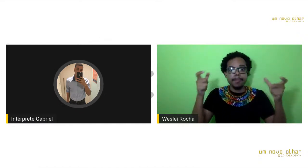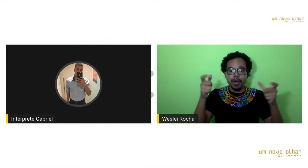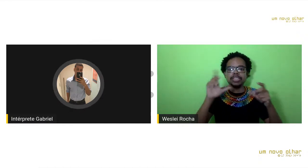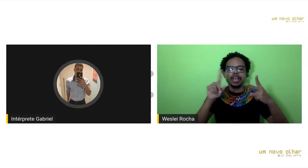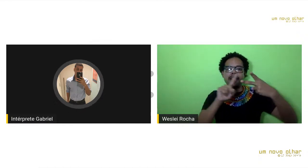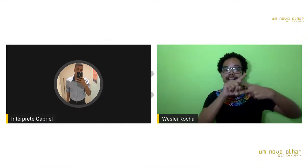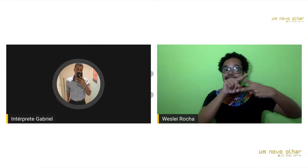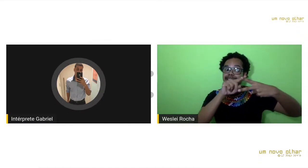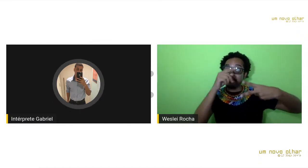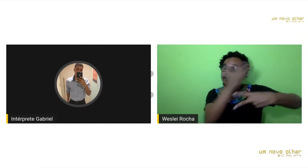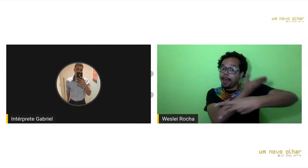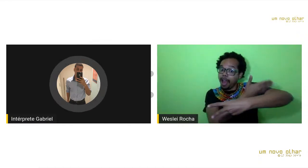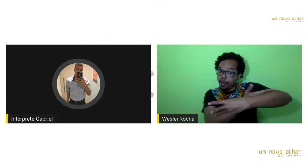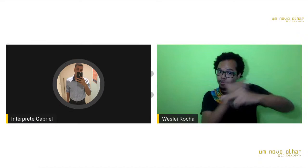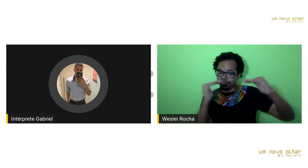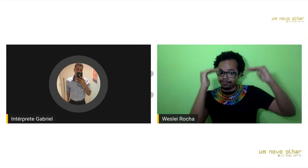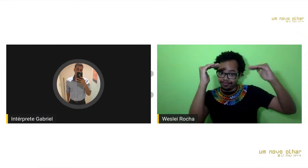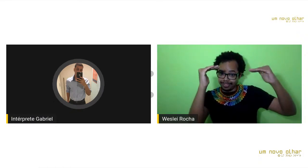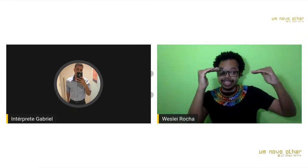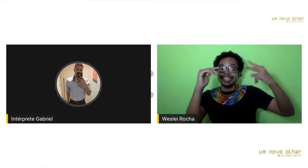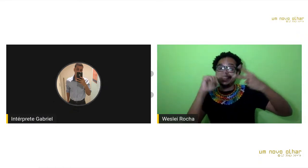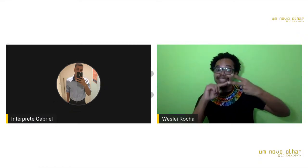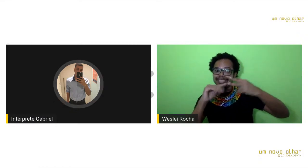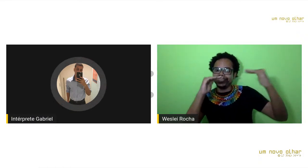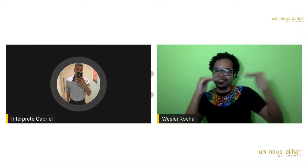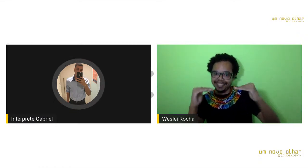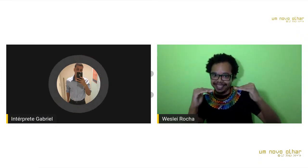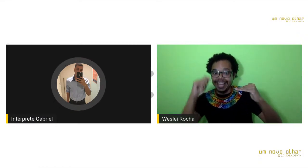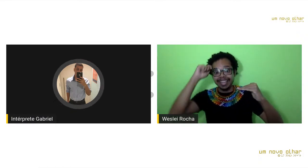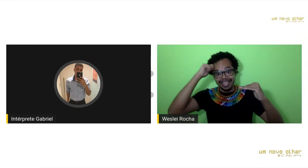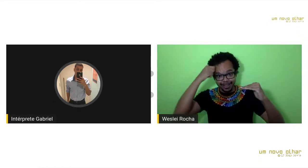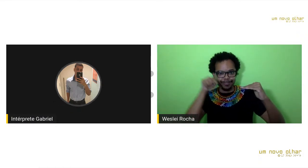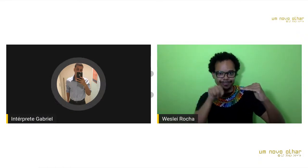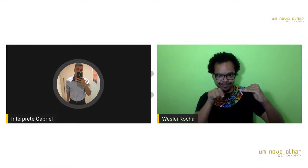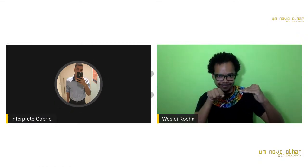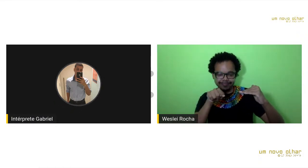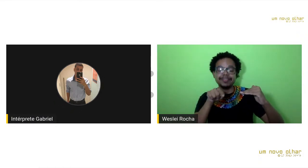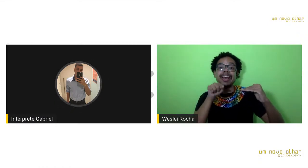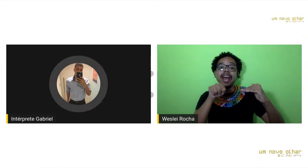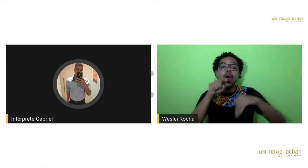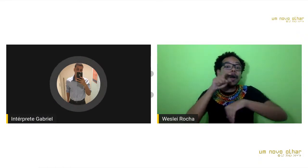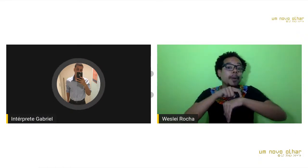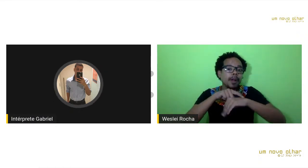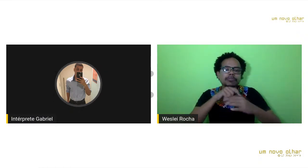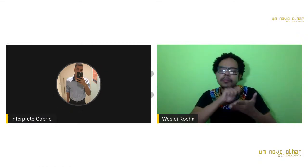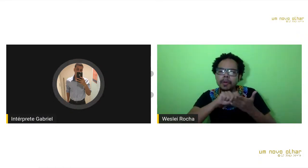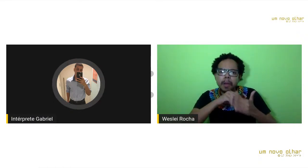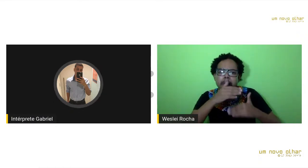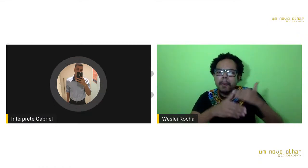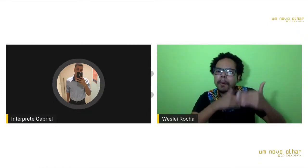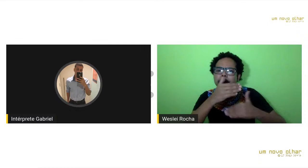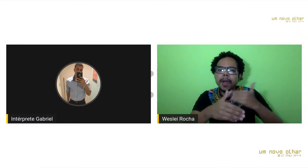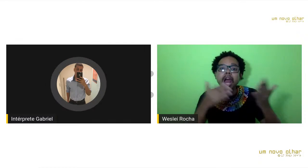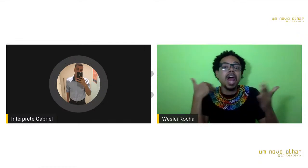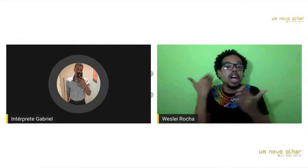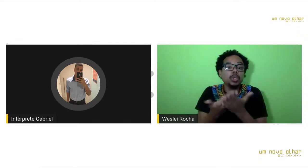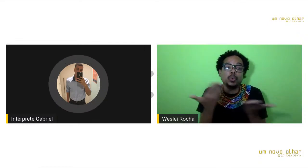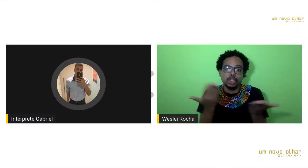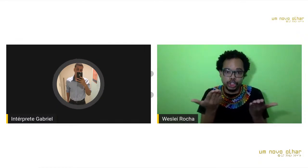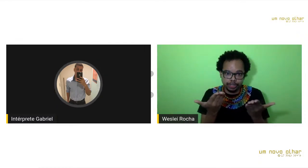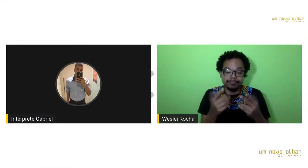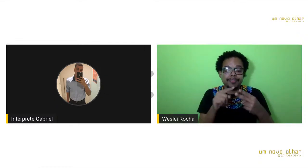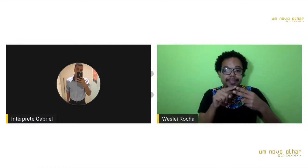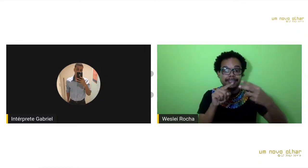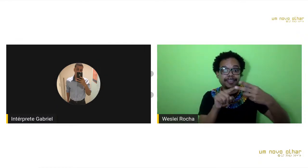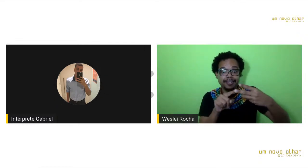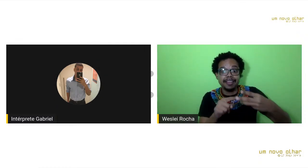seus poemas suas narrativas falando sobre assuntos falando sobre a comunidade ou enche Branca a